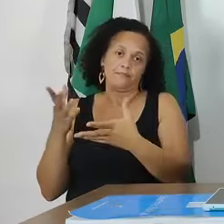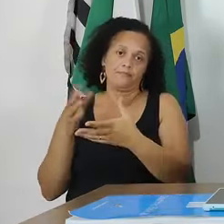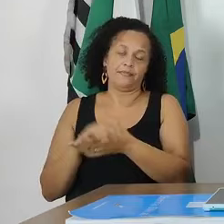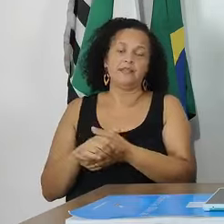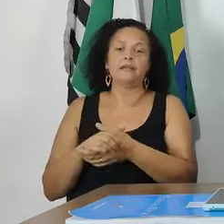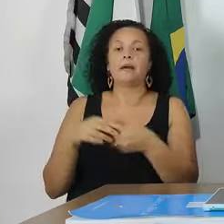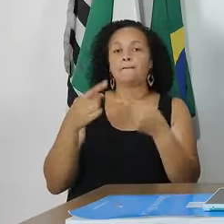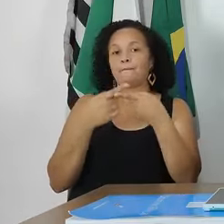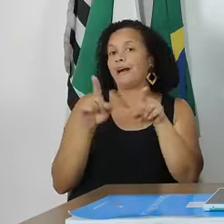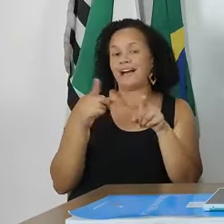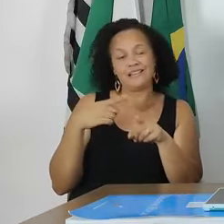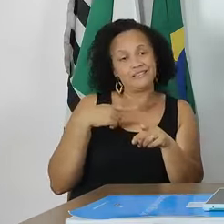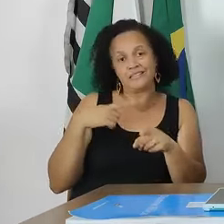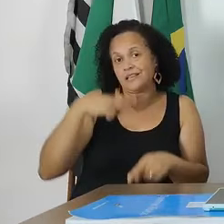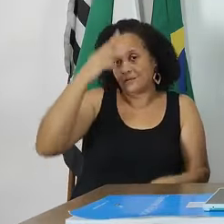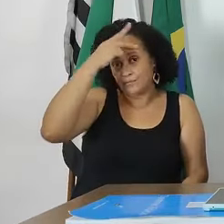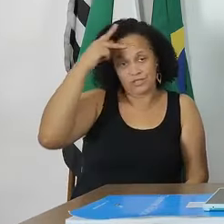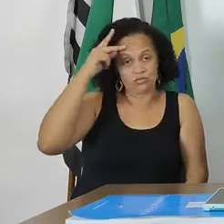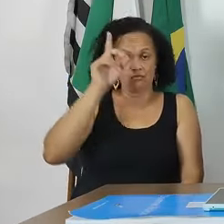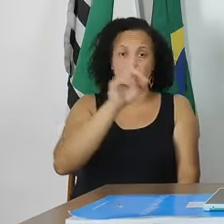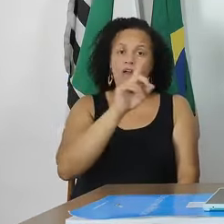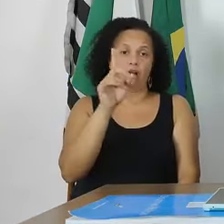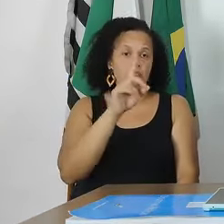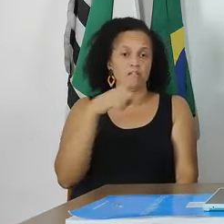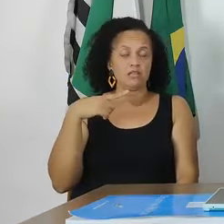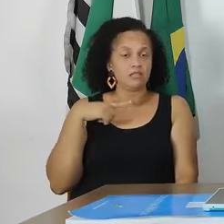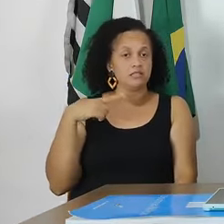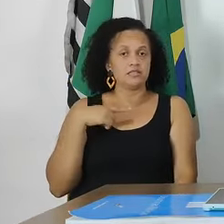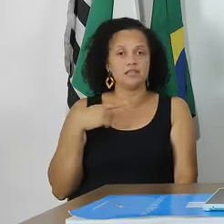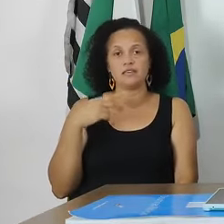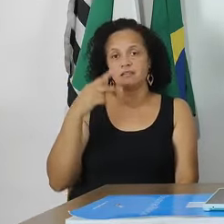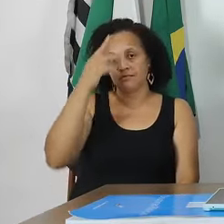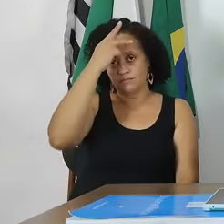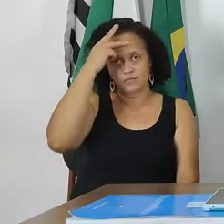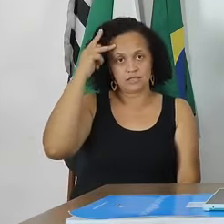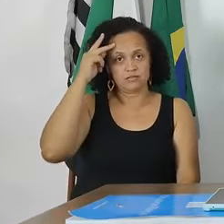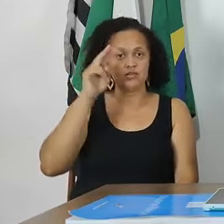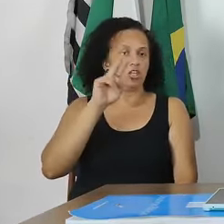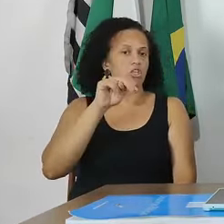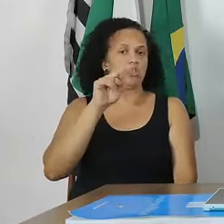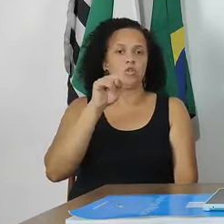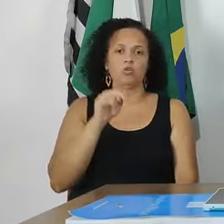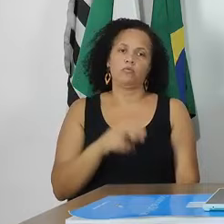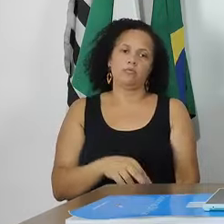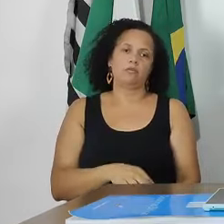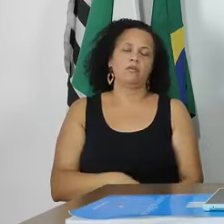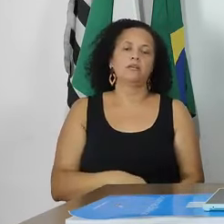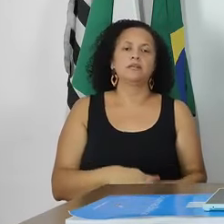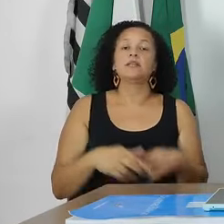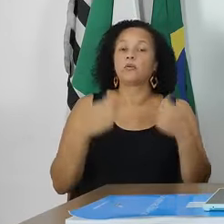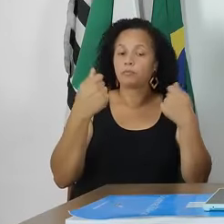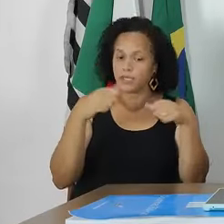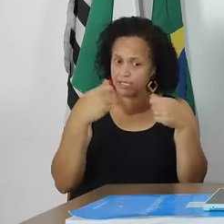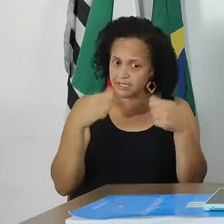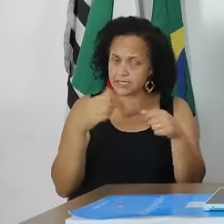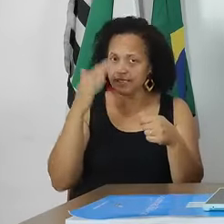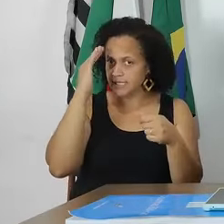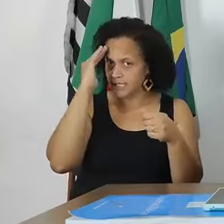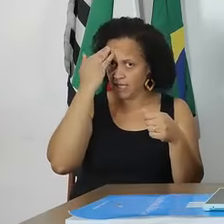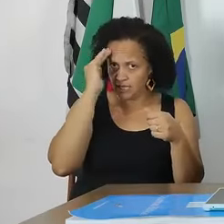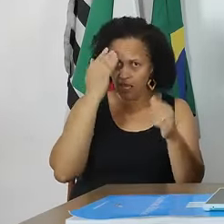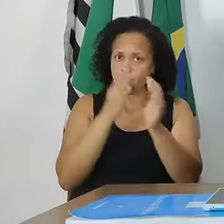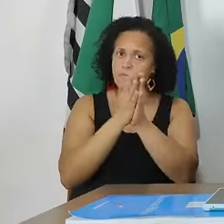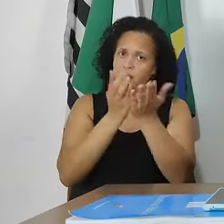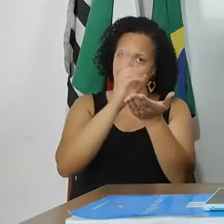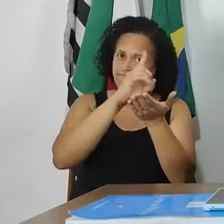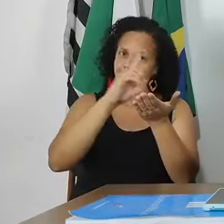contexto. Então você tem que ler o capítulo todo. Você não tem que ficar só com uma parte, né?